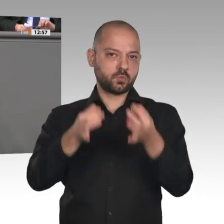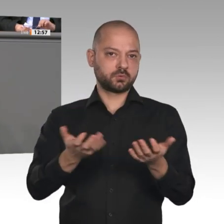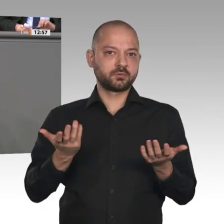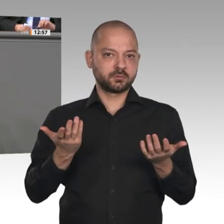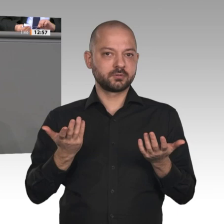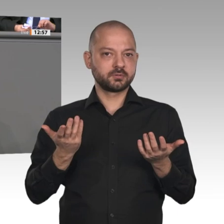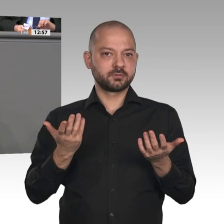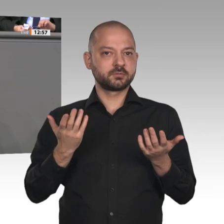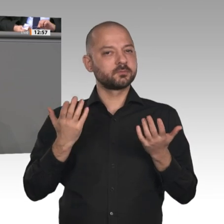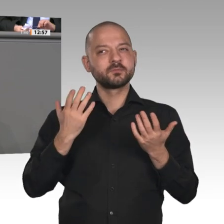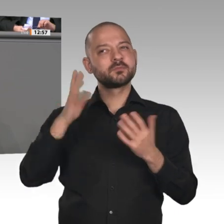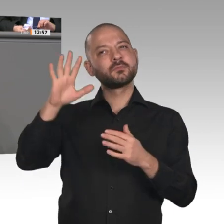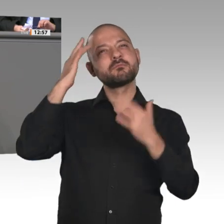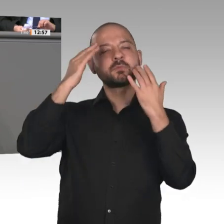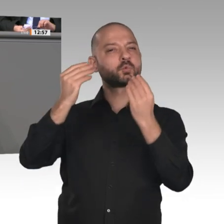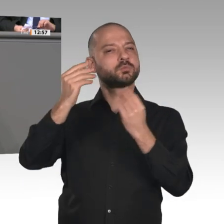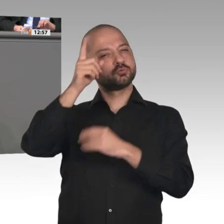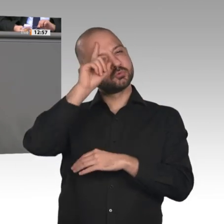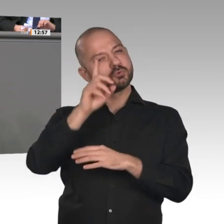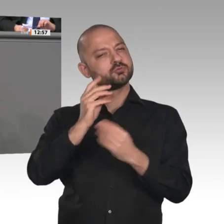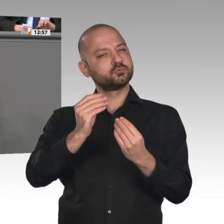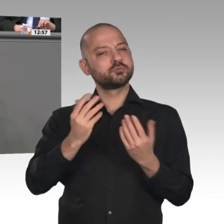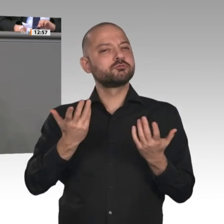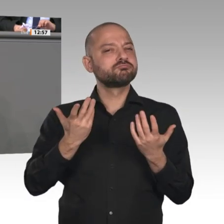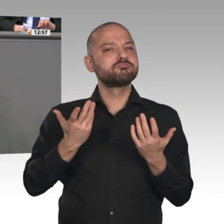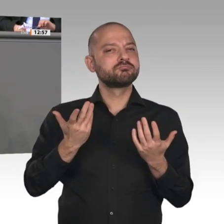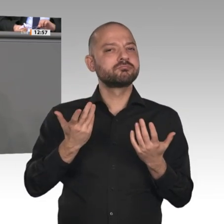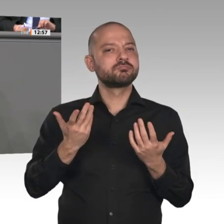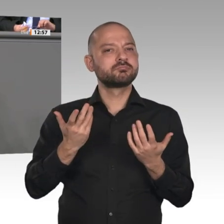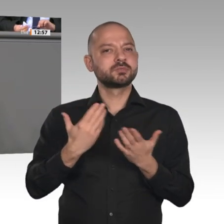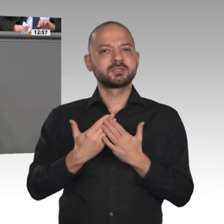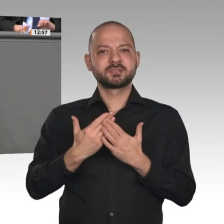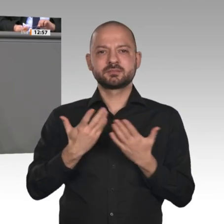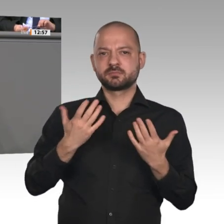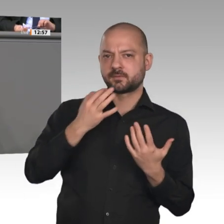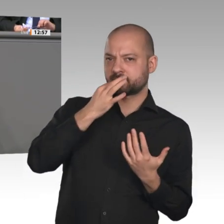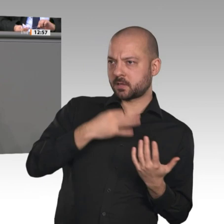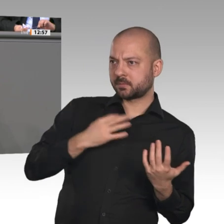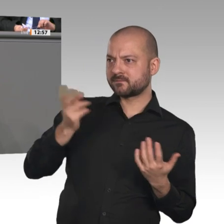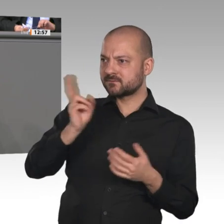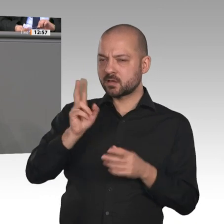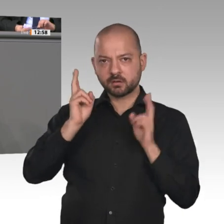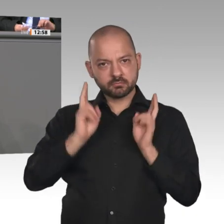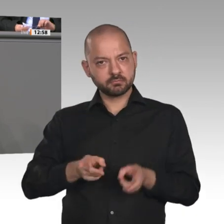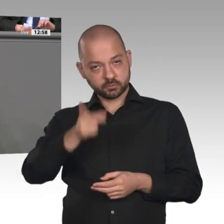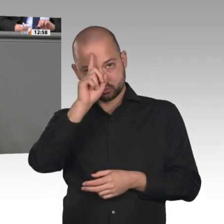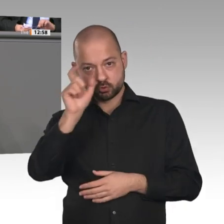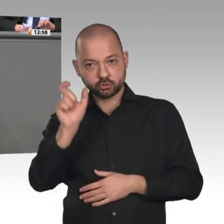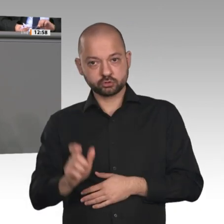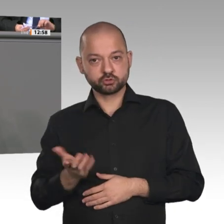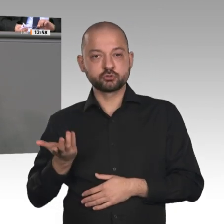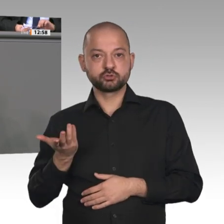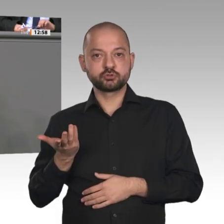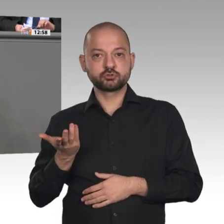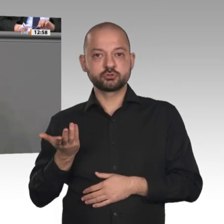Stelle, wer ist deutsch? Dieser Samuel Steinberger war und ist deutsch. Er gehörte zu uns und er